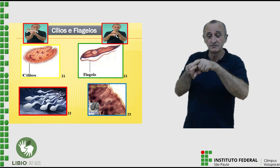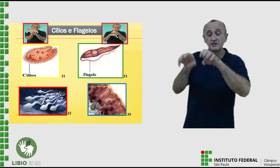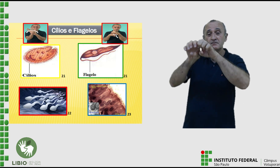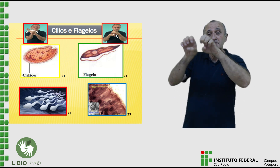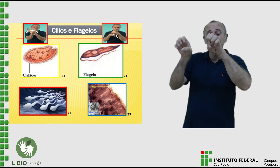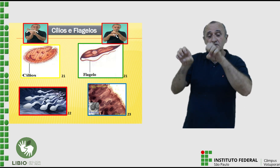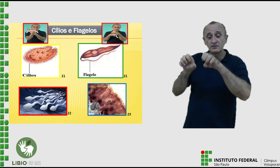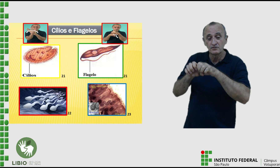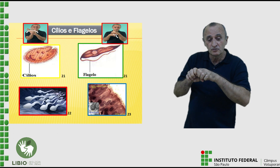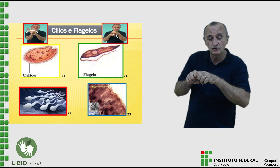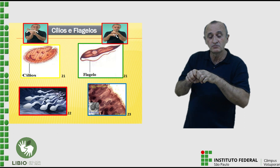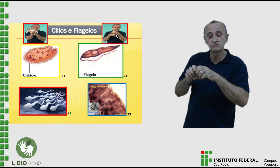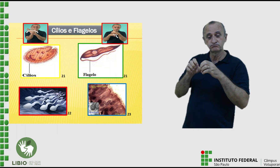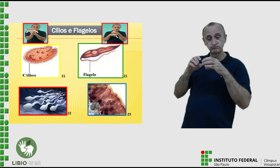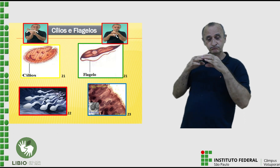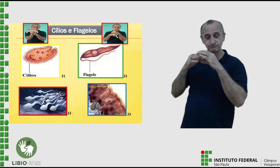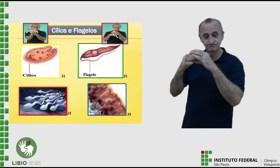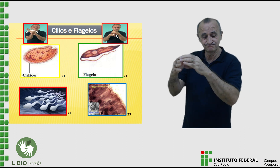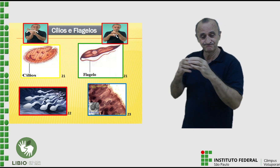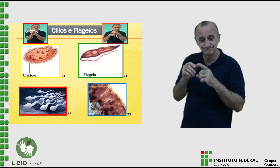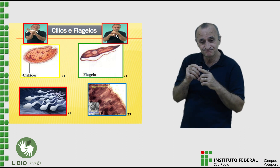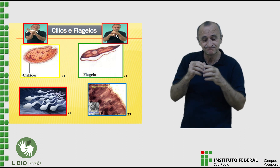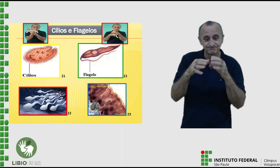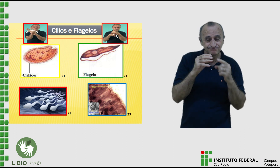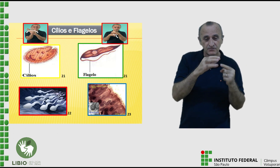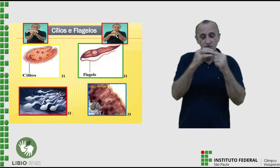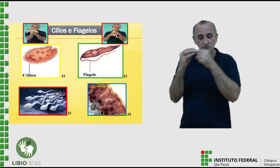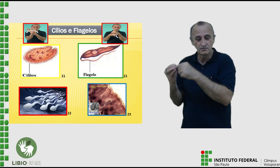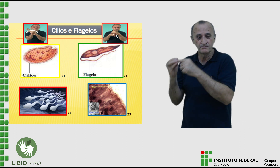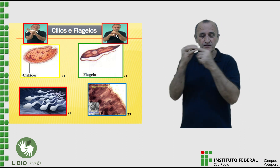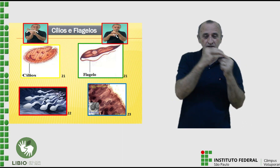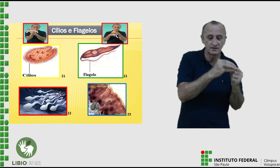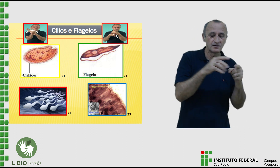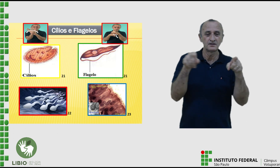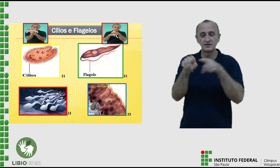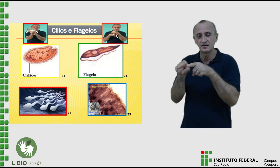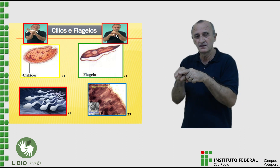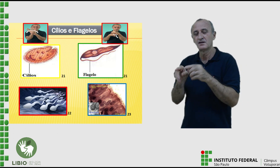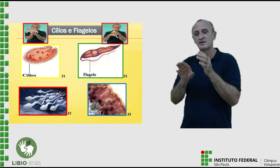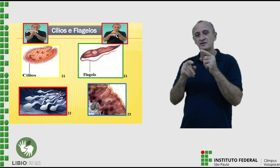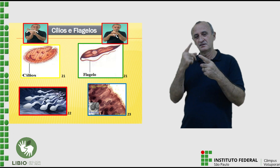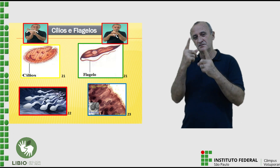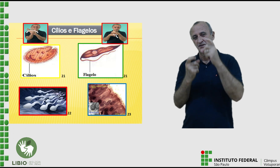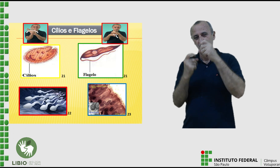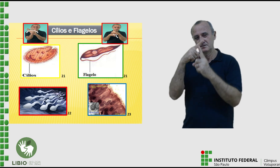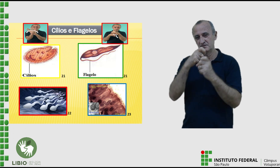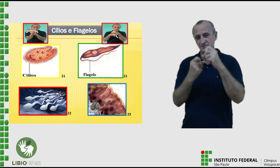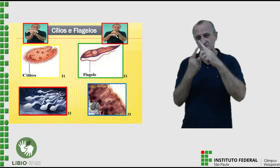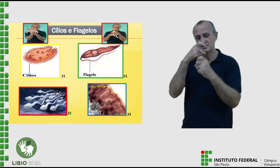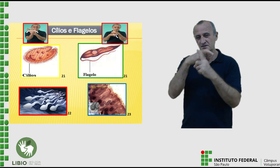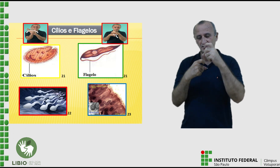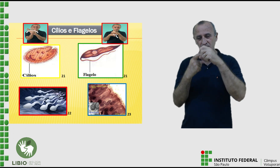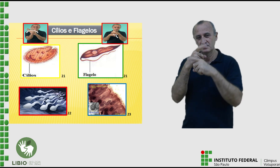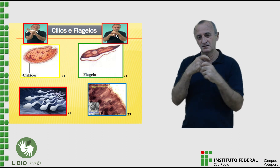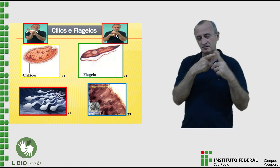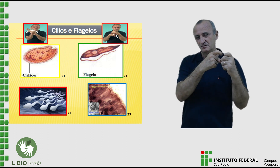Então, o flagelo, também é a estrutura de locomoção de alguns protozoários